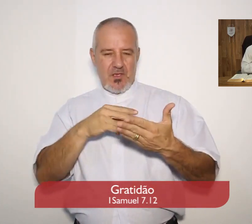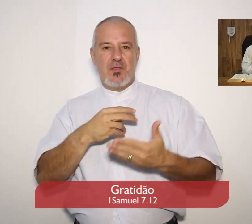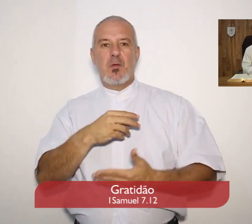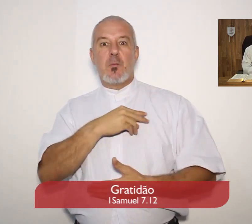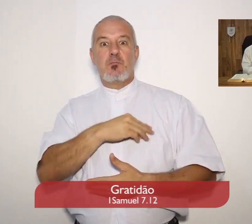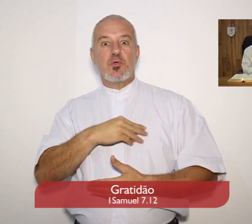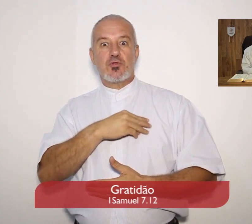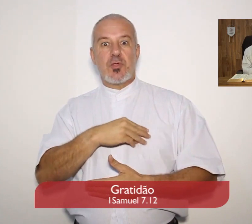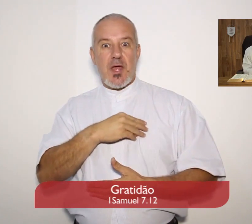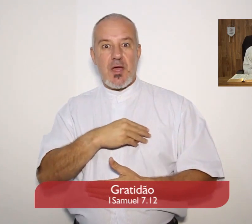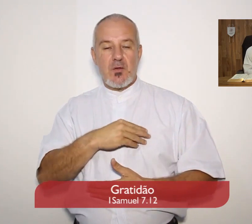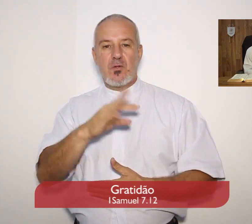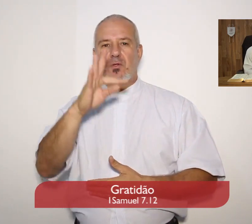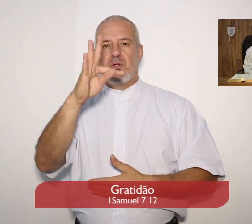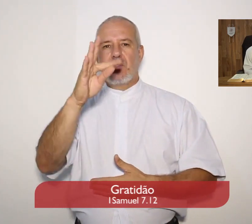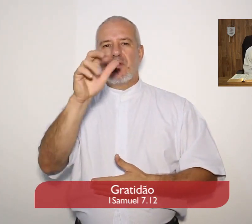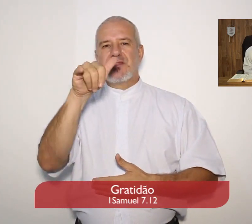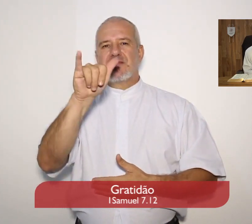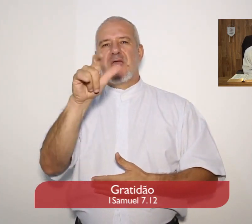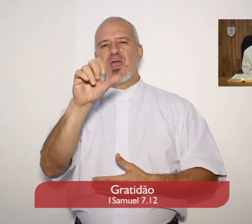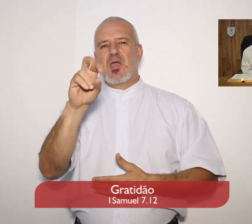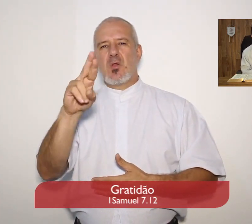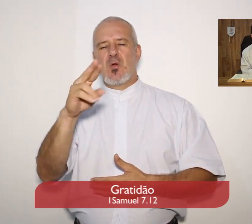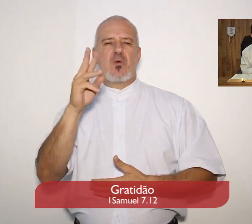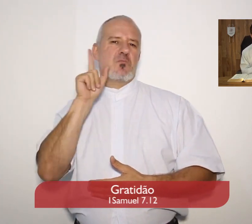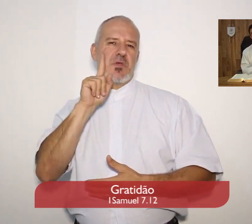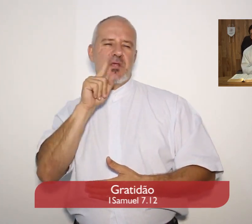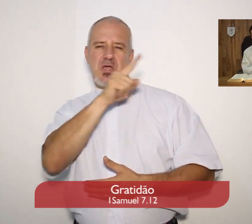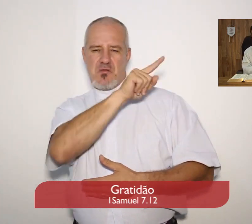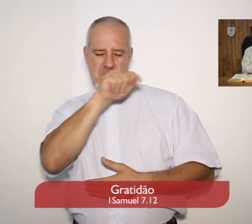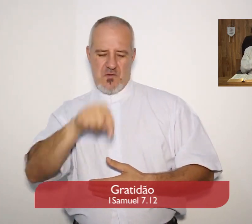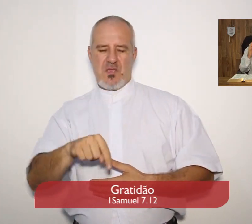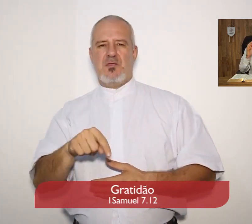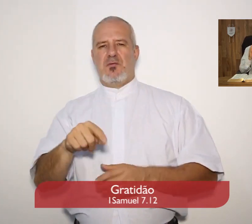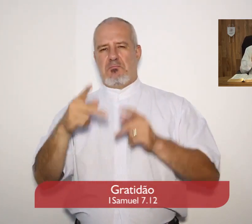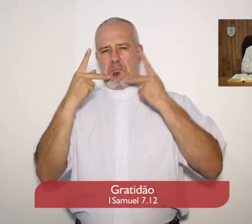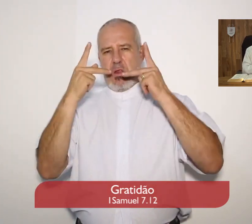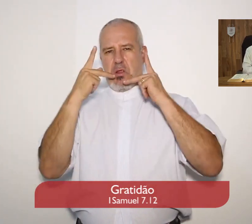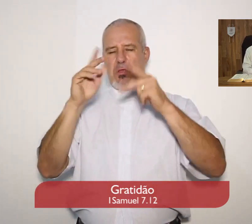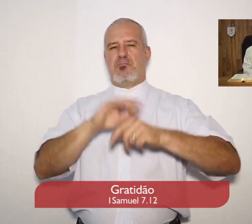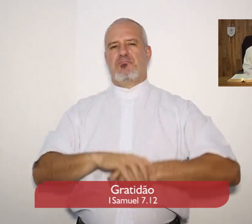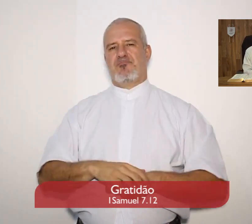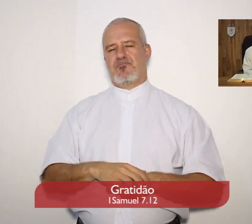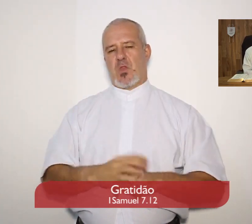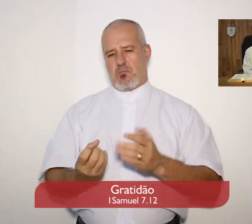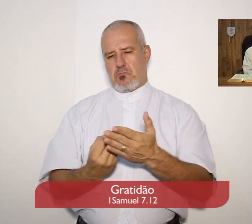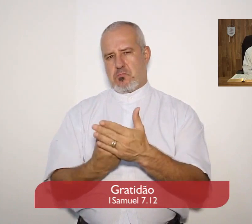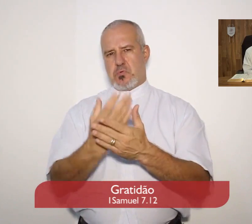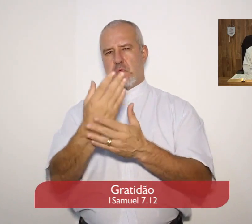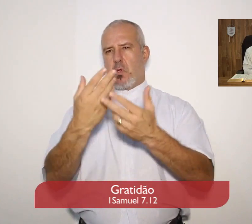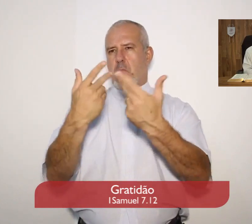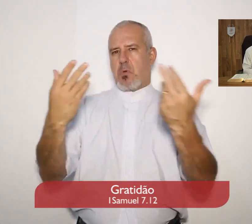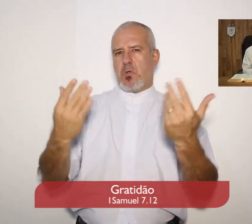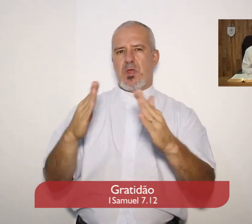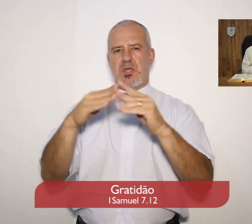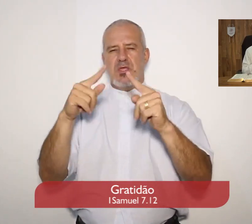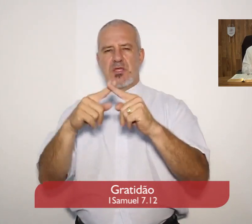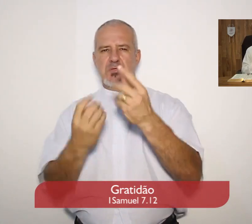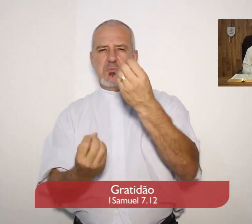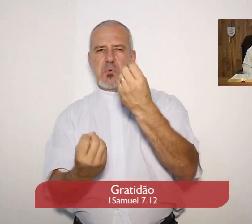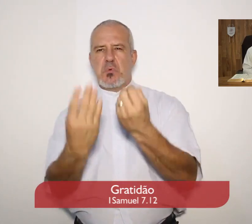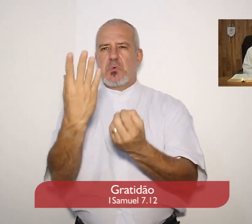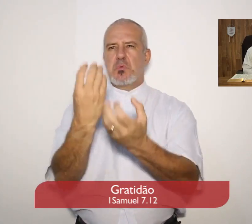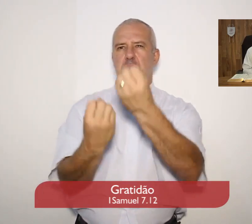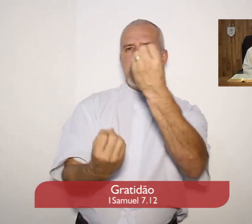J. Hudson Taylor, quando ele diz, ele que foi o fundador da missão